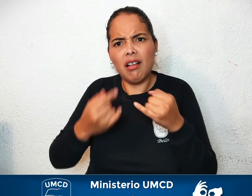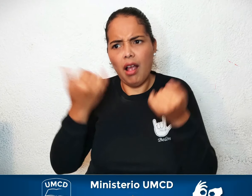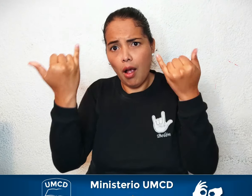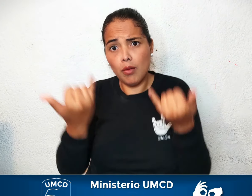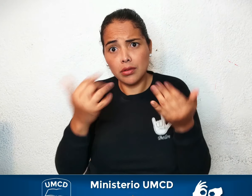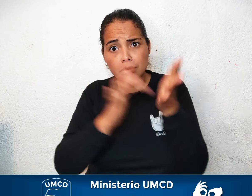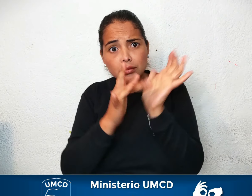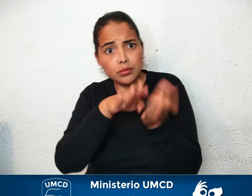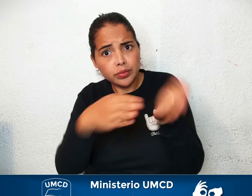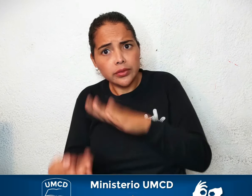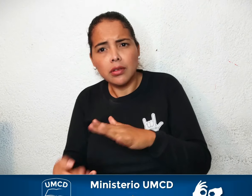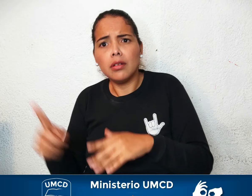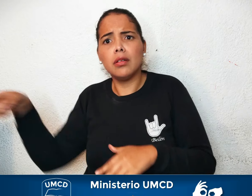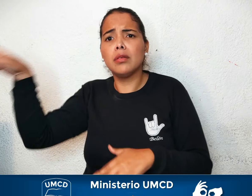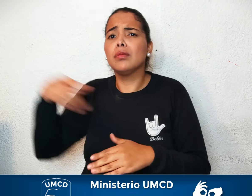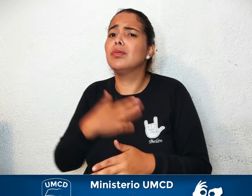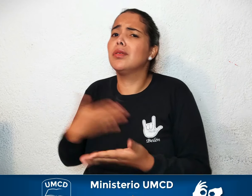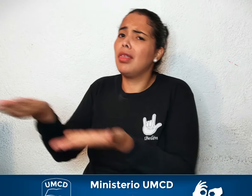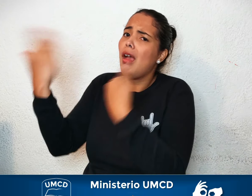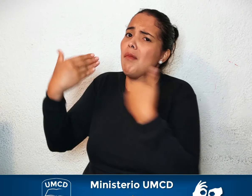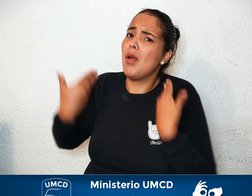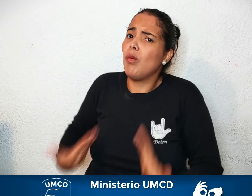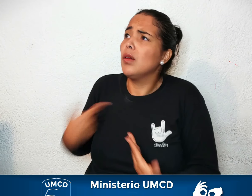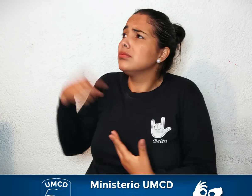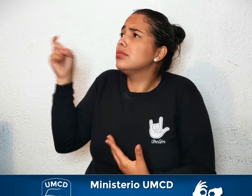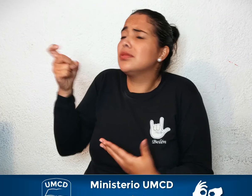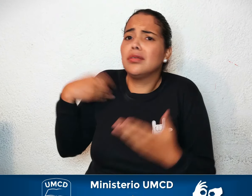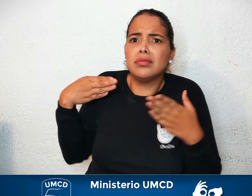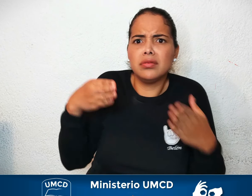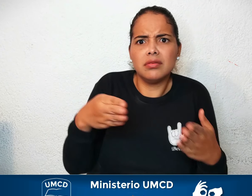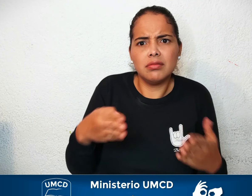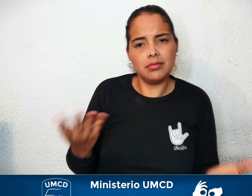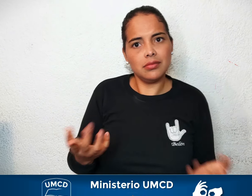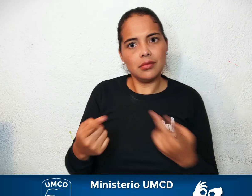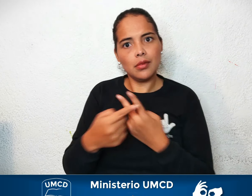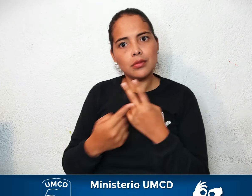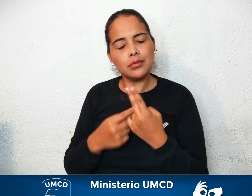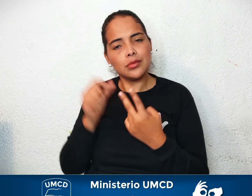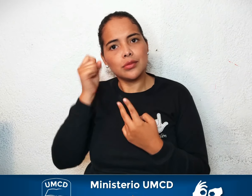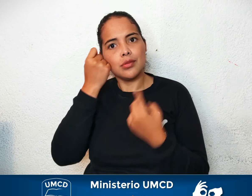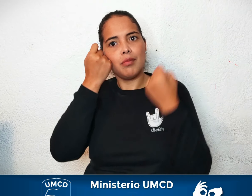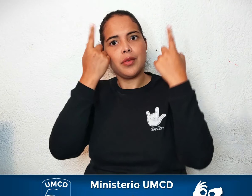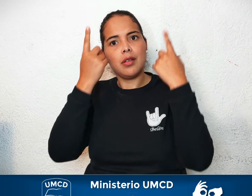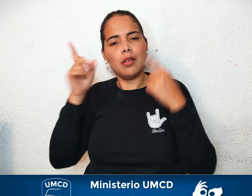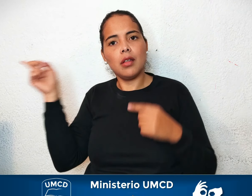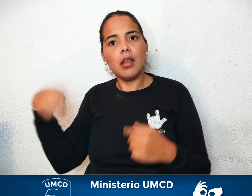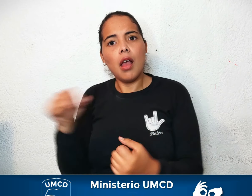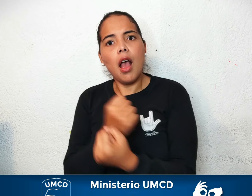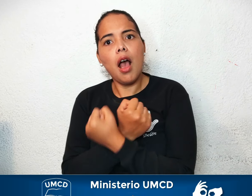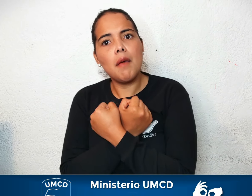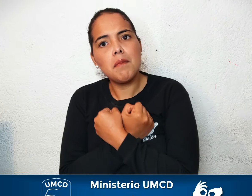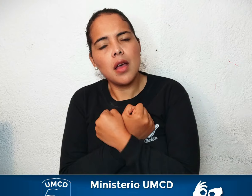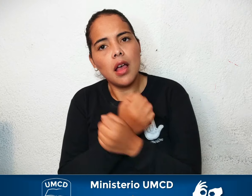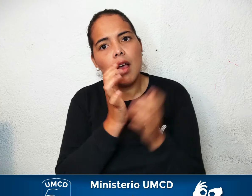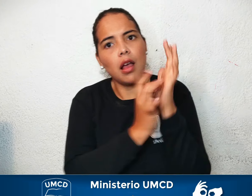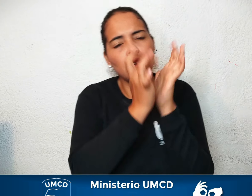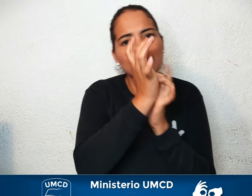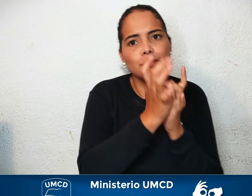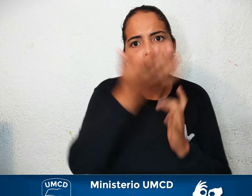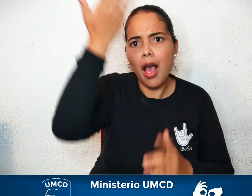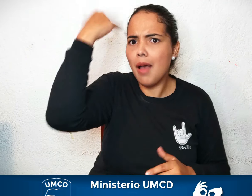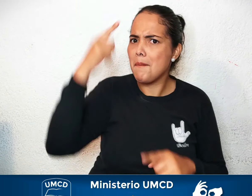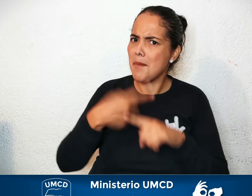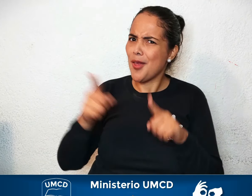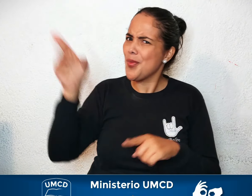versículo 43, José de Arimatea, miembro noble del concilio, que también esperaba el reino de Dios, vino